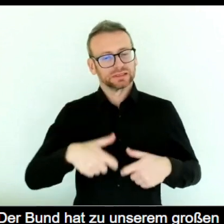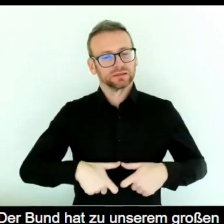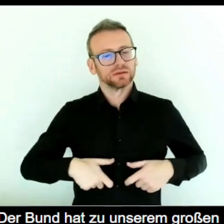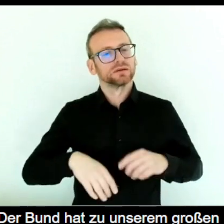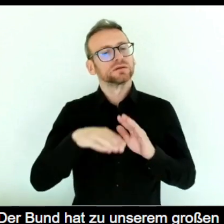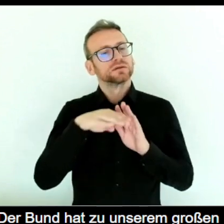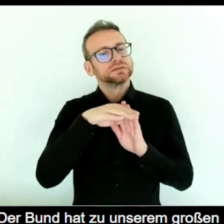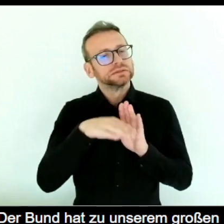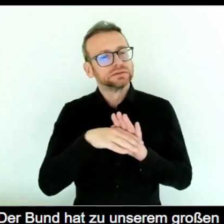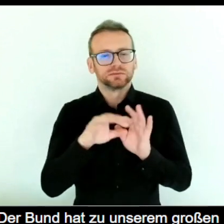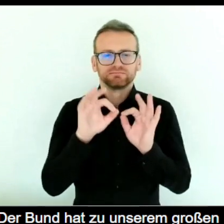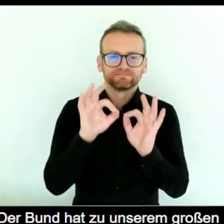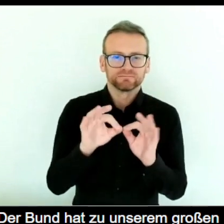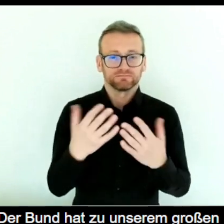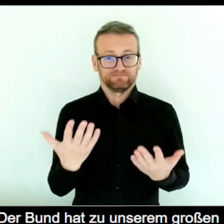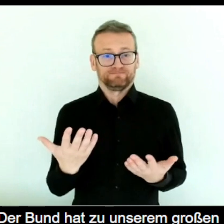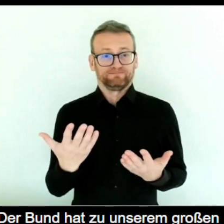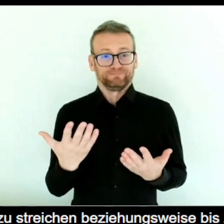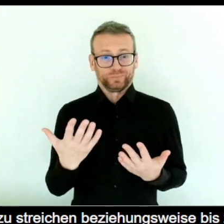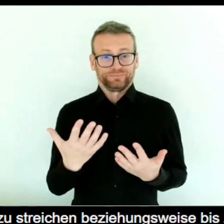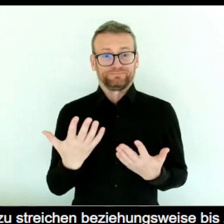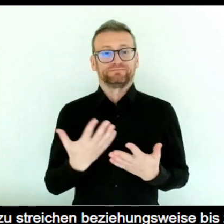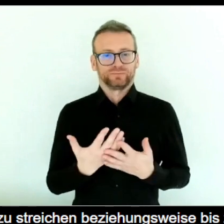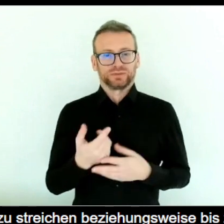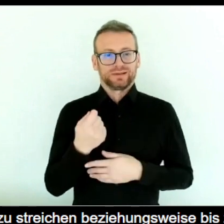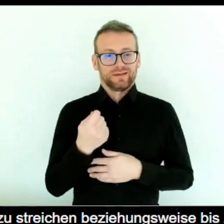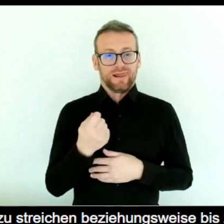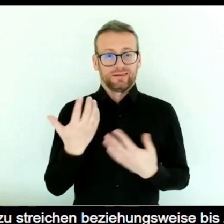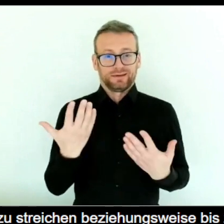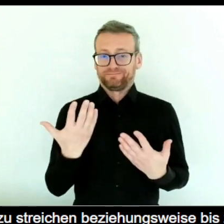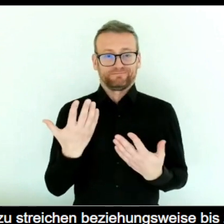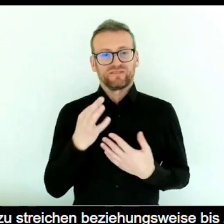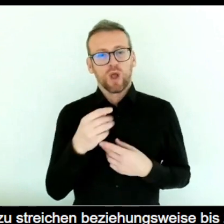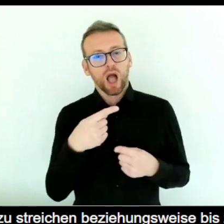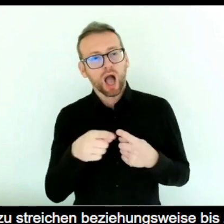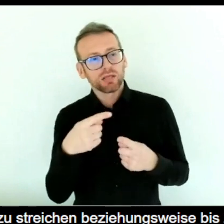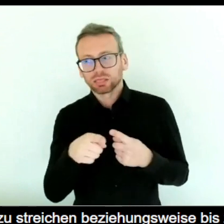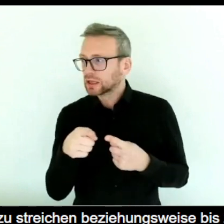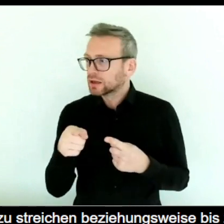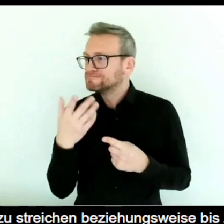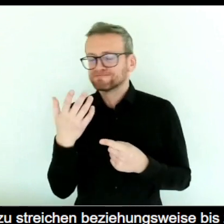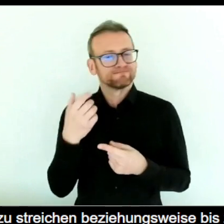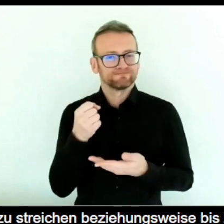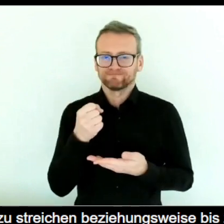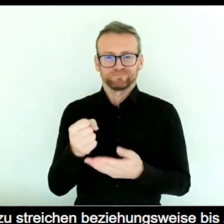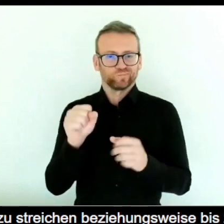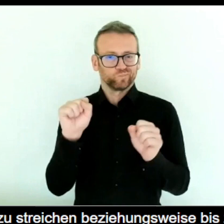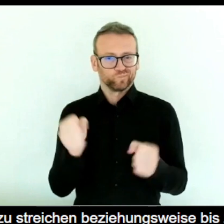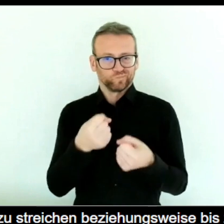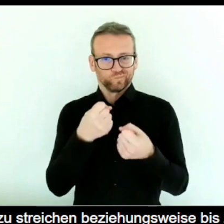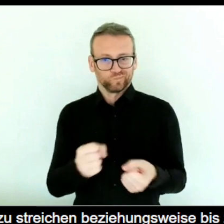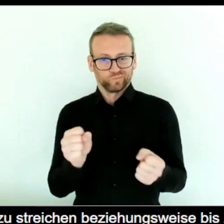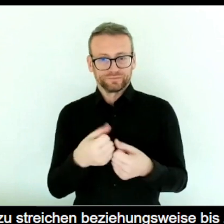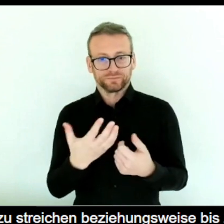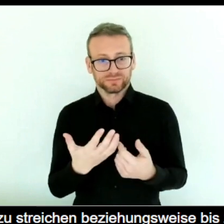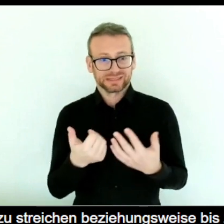Aber da jetzt auf den Bund zu warten, ist nicht unser Konzept. Wenn man mit den Kindertagesstätten vor Ort spricht, ist klar, dass die